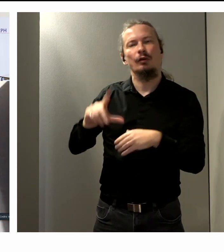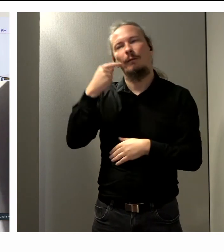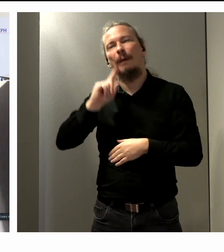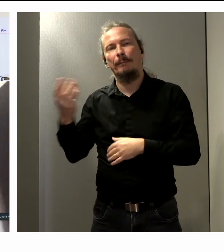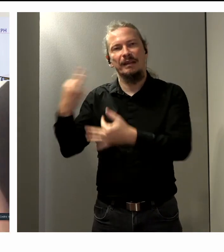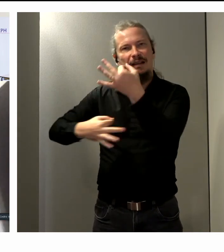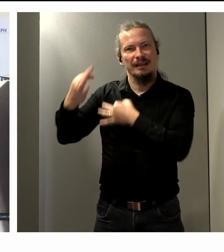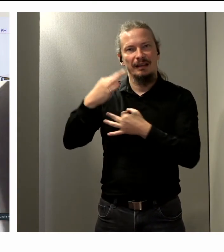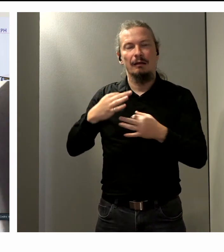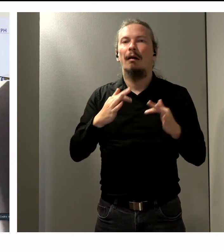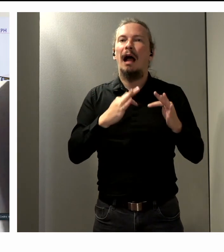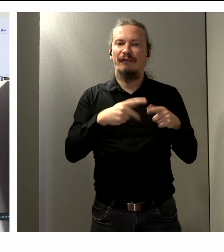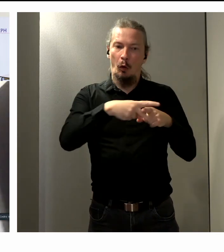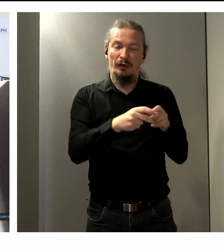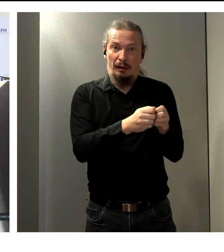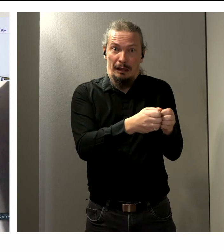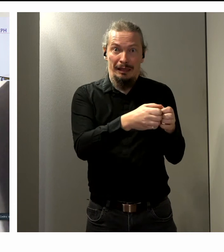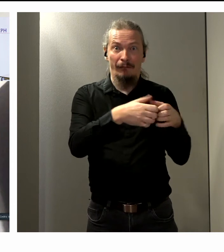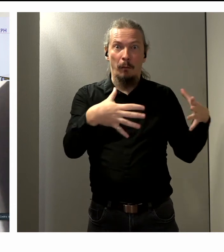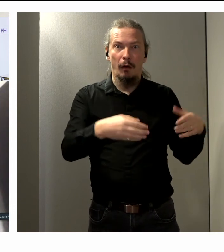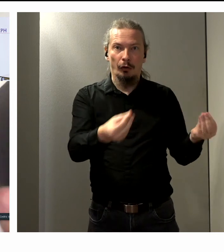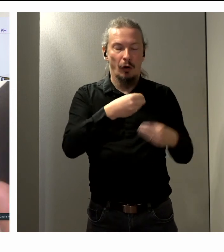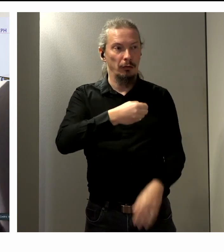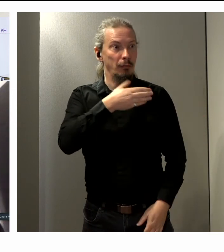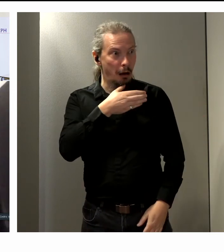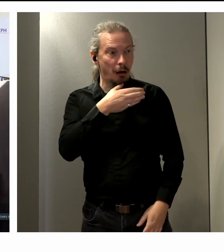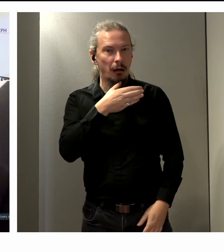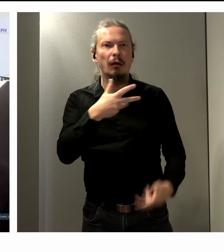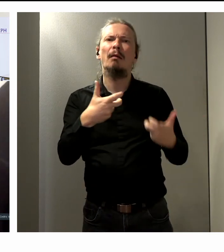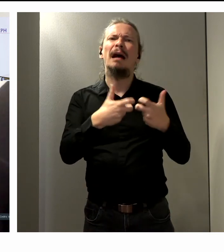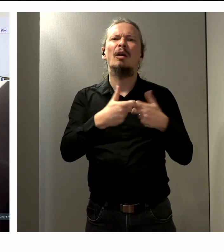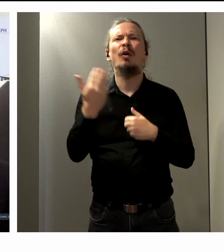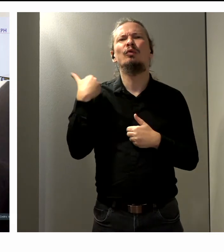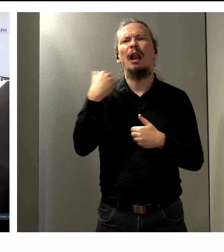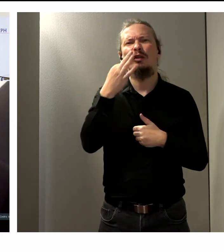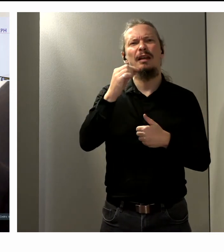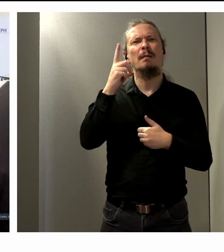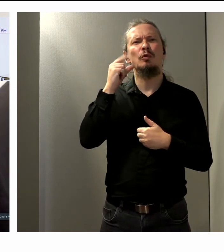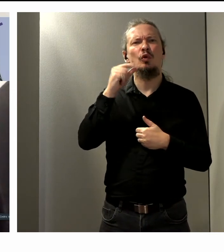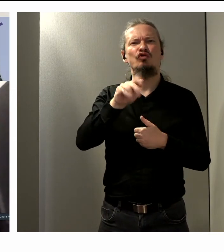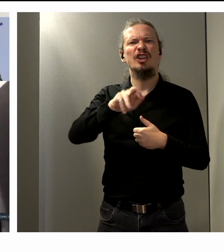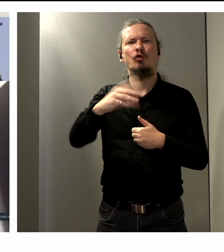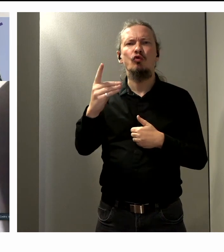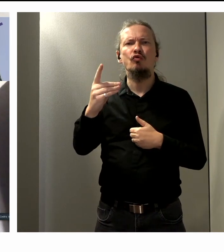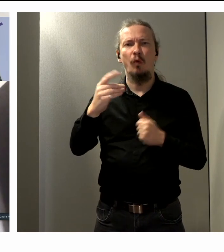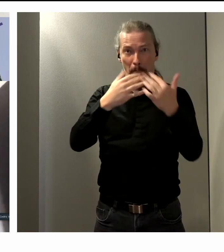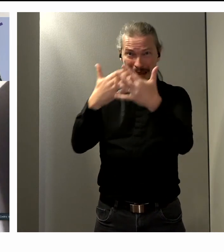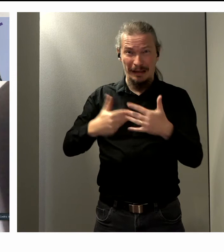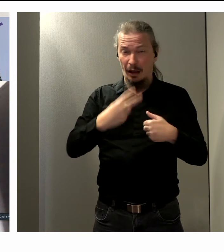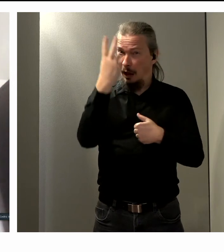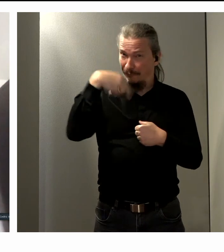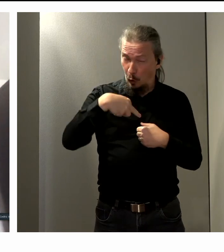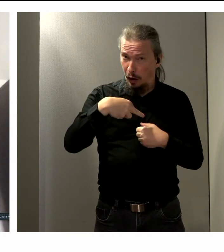intervenants, sur le développement d'outils qui sont impressionnants. Je parlais tout à l'heure d'Emmanuel Giroux, mathématicien non-voyant, avec sa